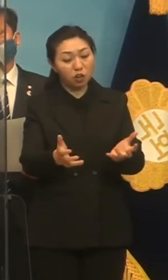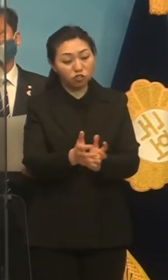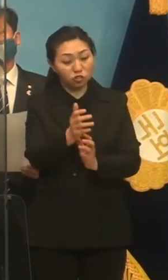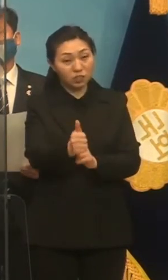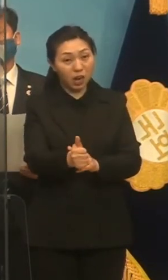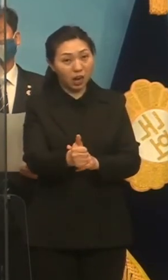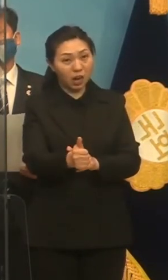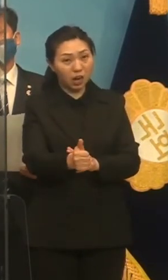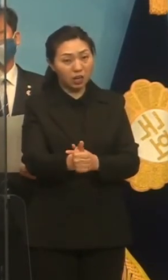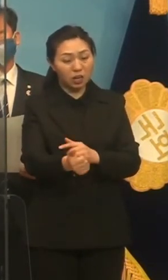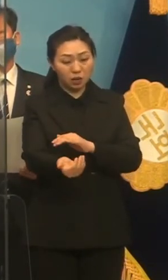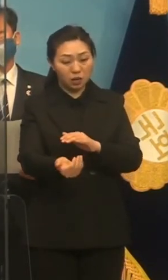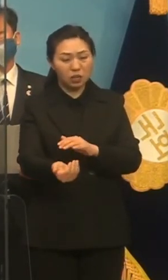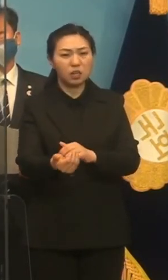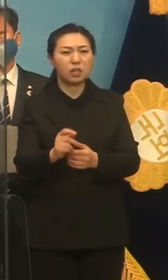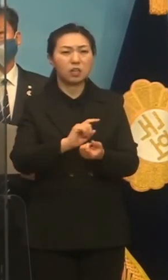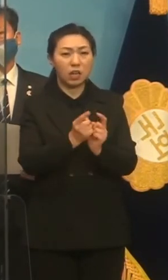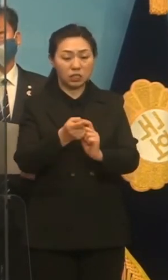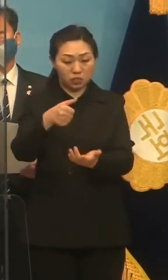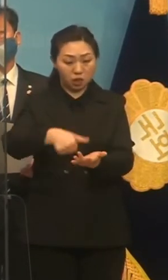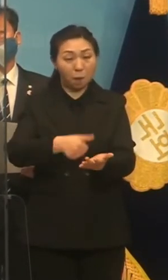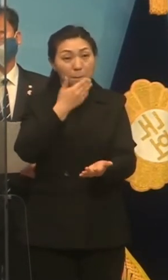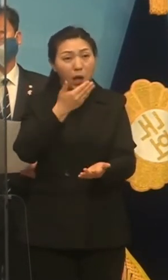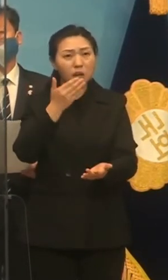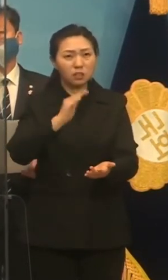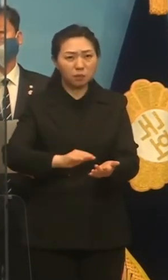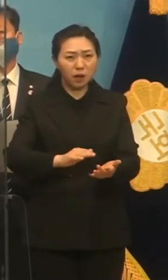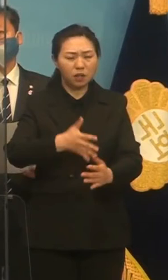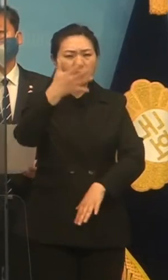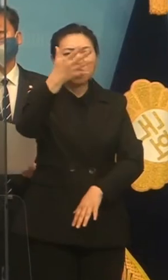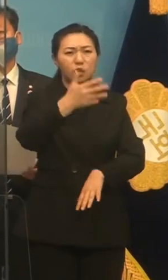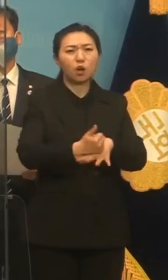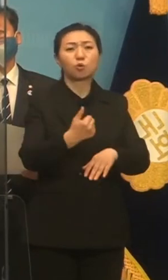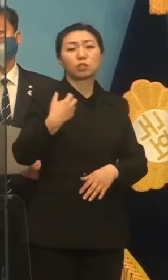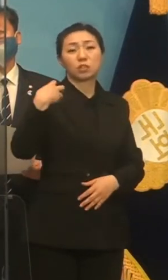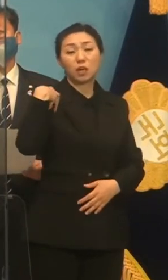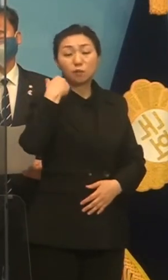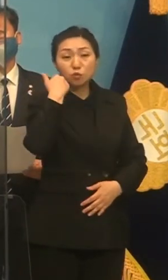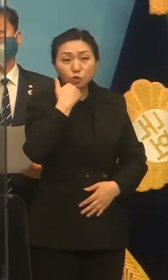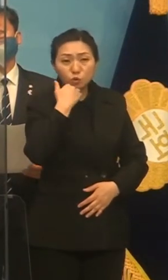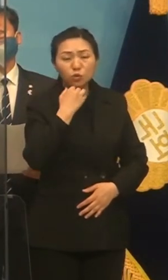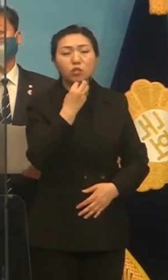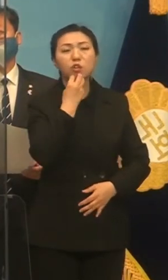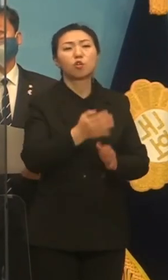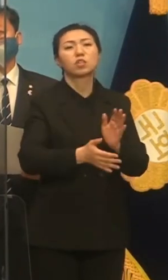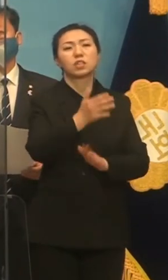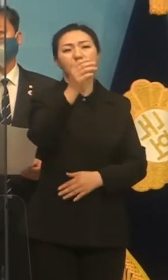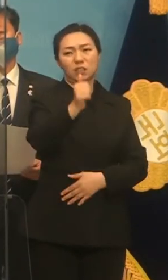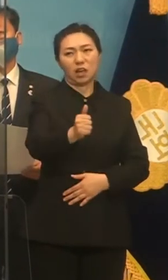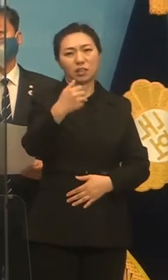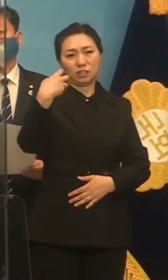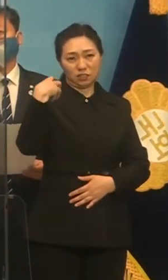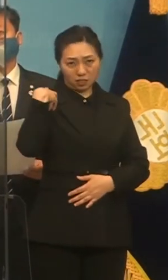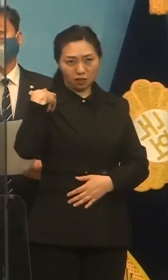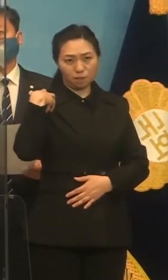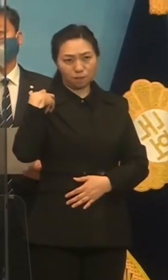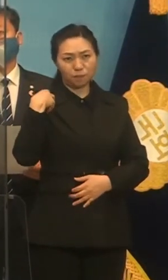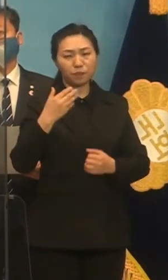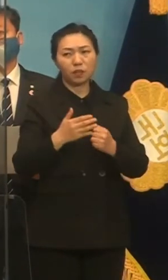그 책임과 신성 생일을 점은 시장의 이 때문에 반드시 장벽에 의해 상무가